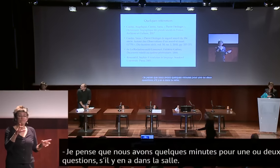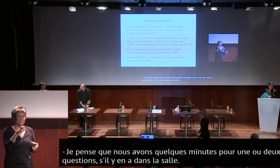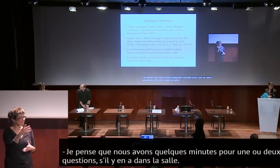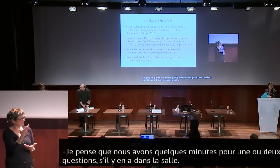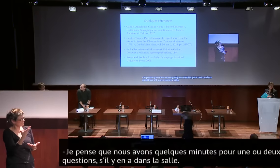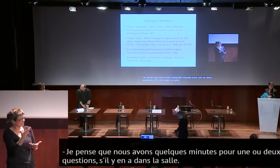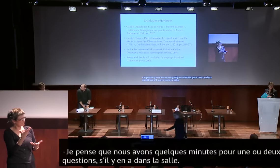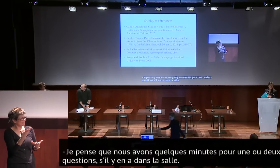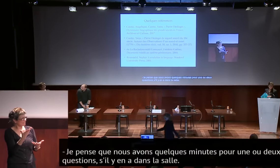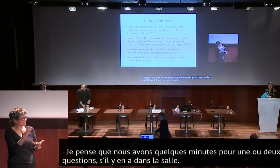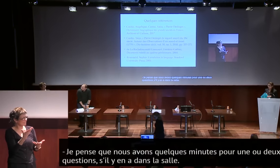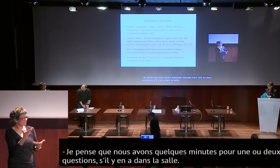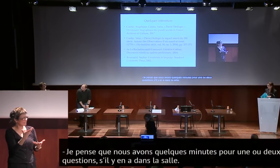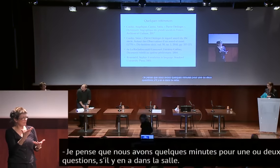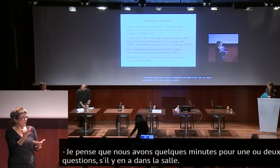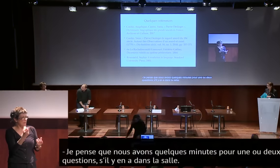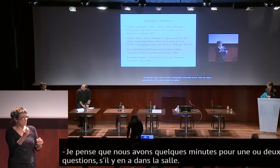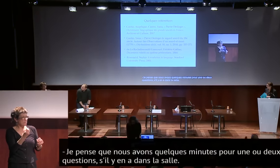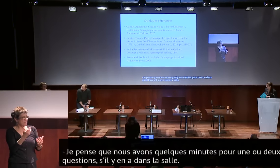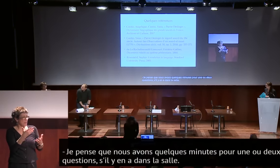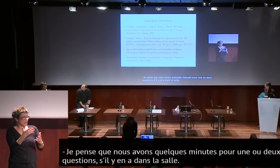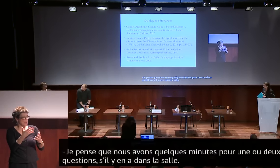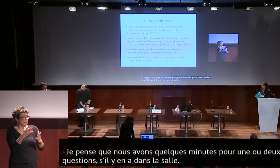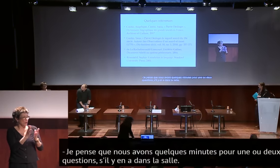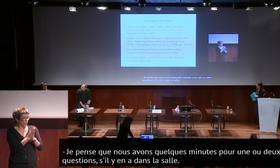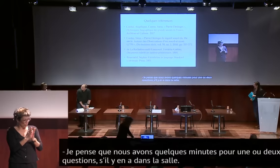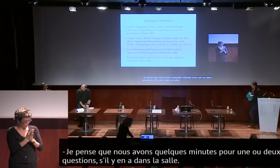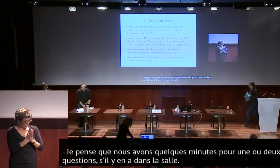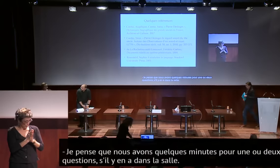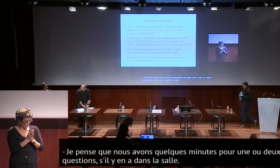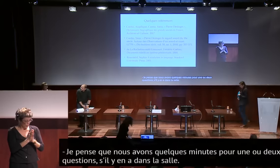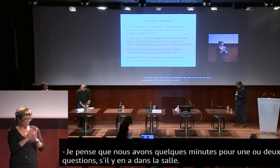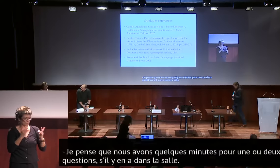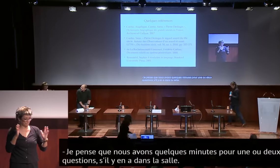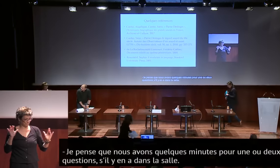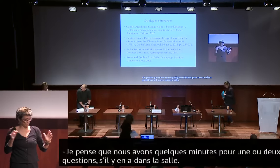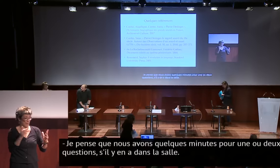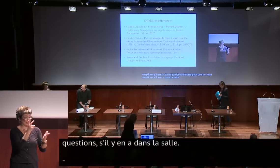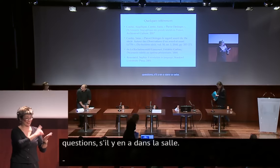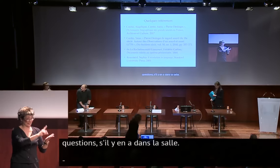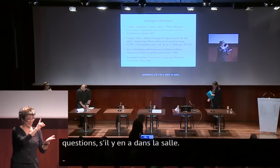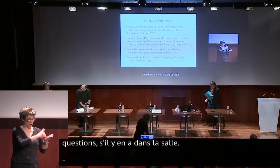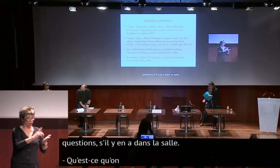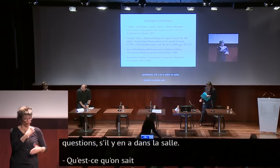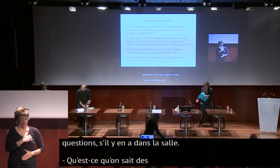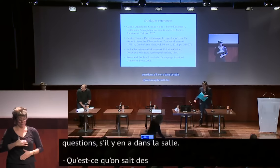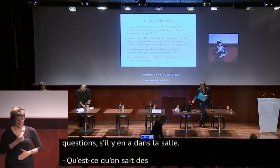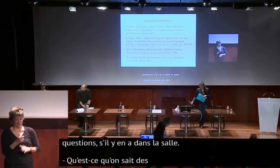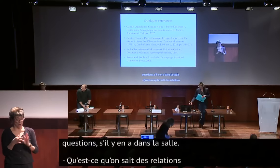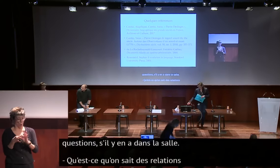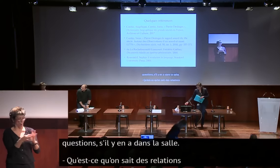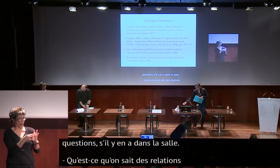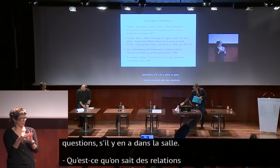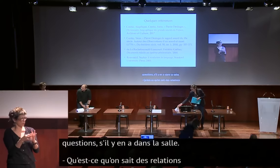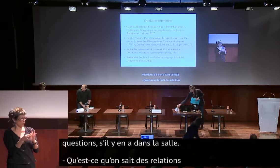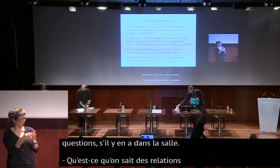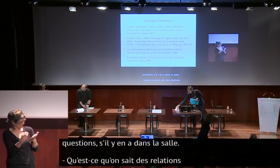Qu'est-ce qu'on sait des relations éventuelles qu'il y a pu avoir entre Desloges et l'abbé de l'Épée ?